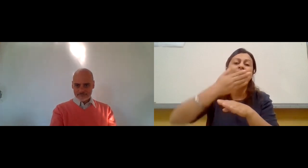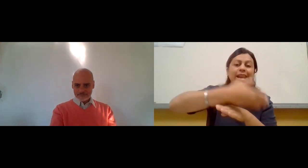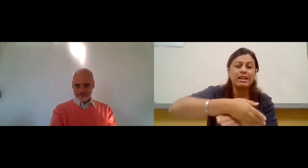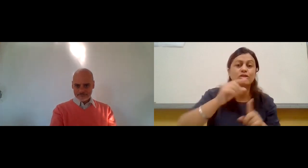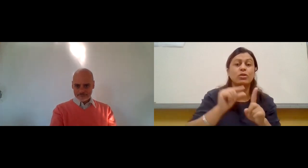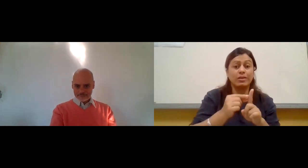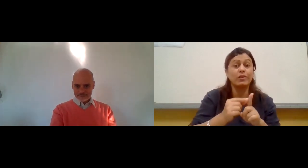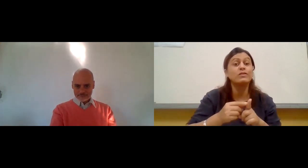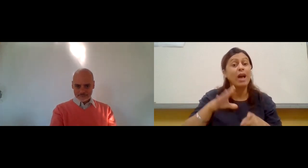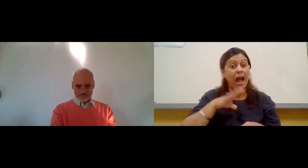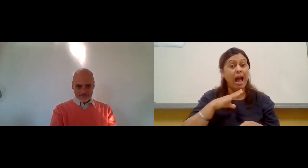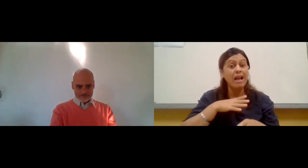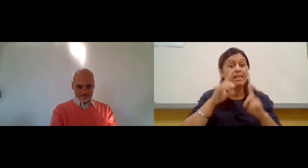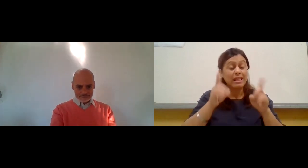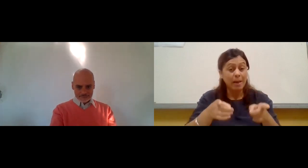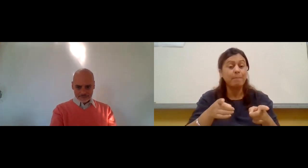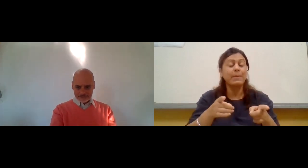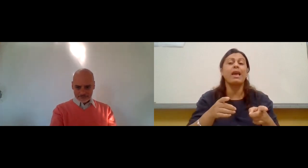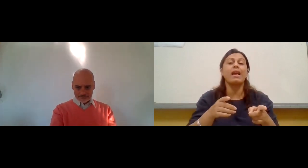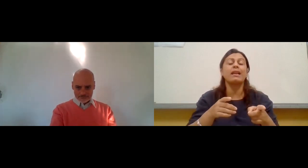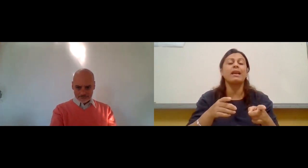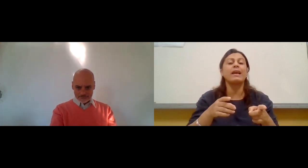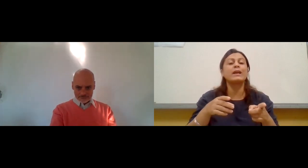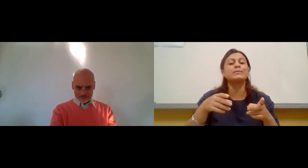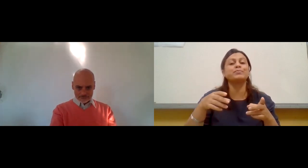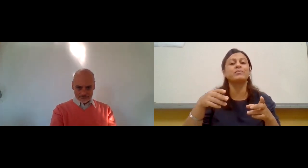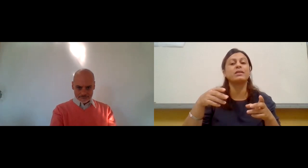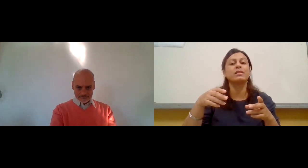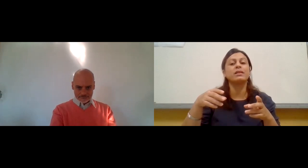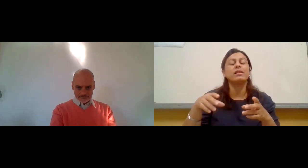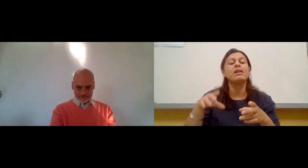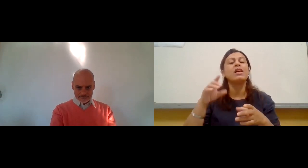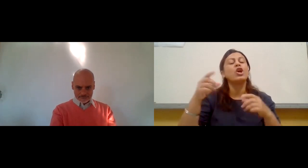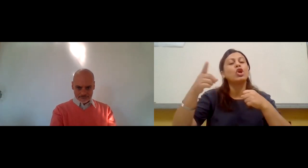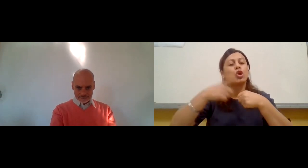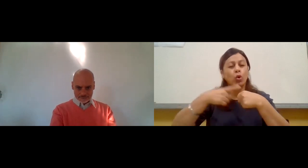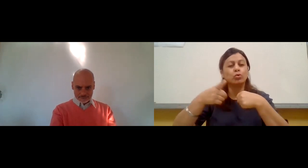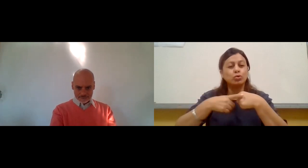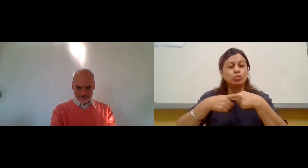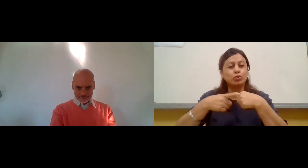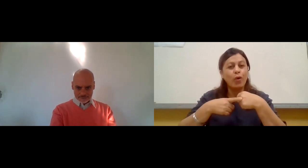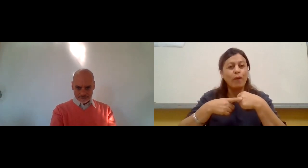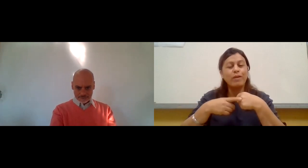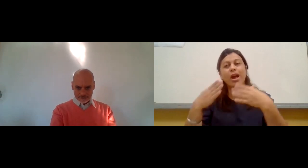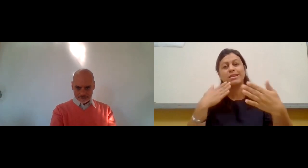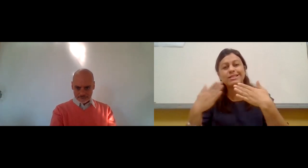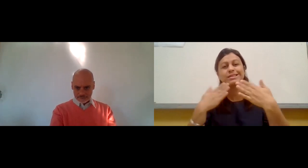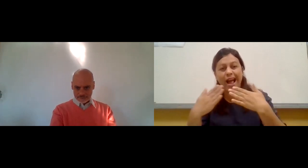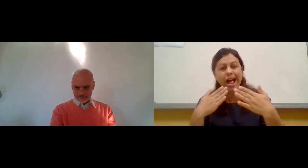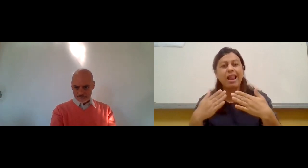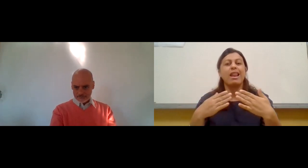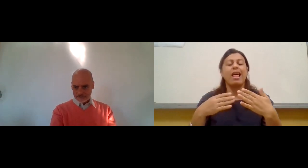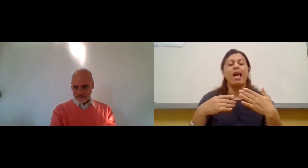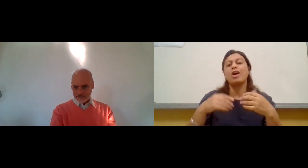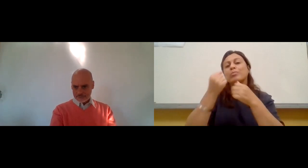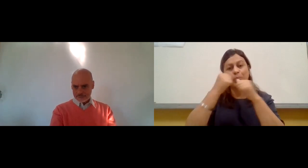son abiertas, y que se retransmiten por el canal de YouTube, y ahora a las 11, en este mismo enlace, va a estar